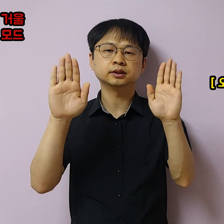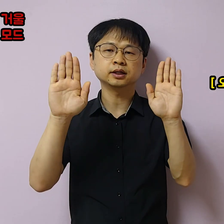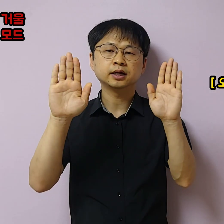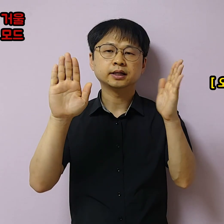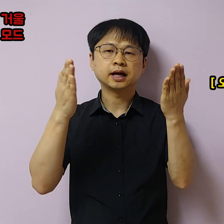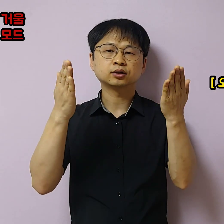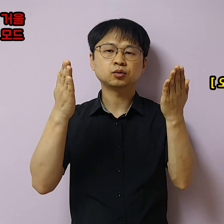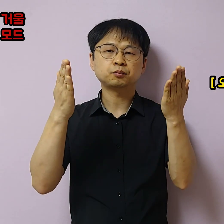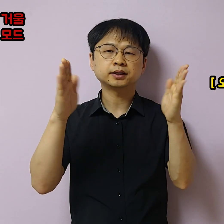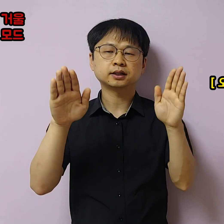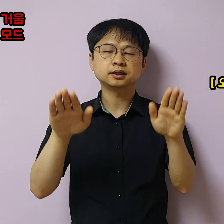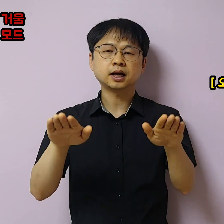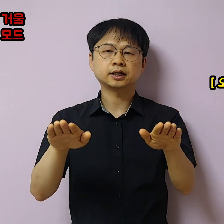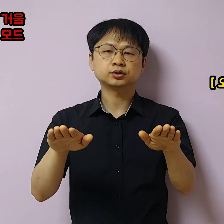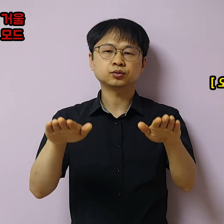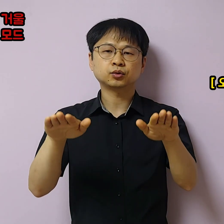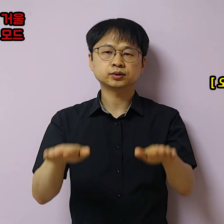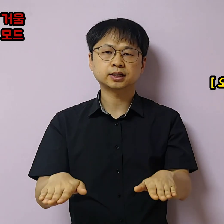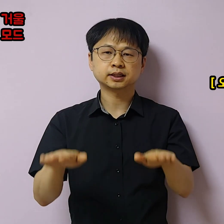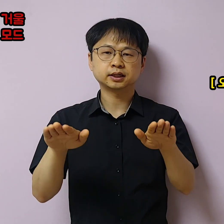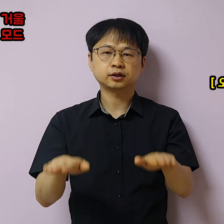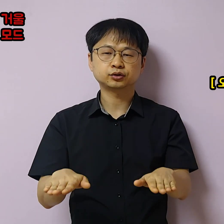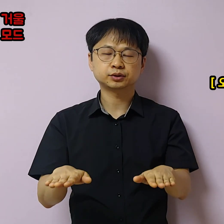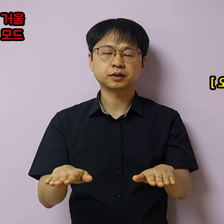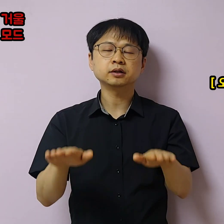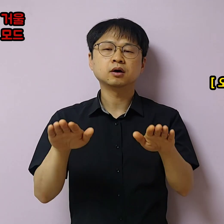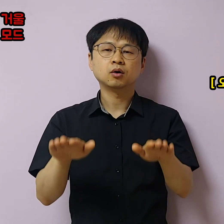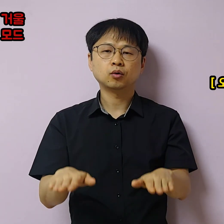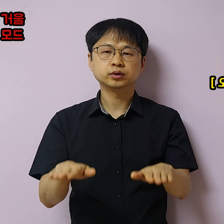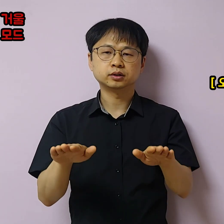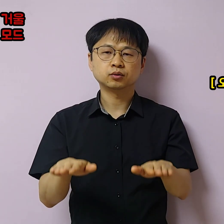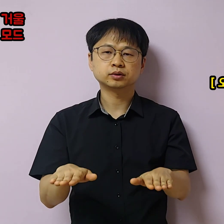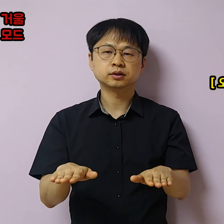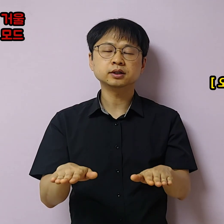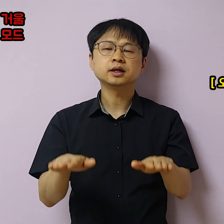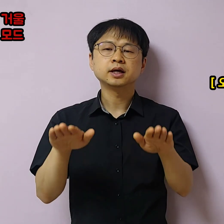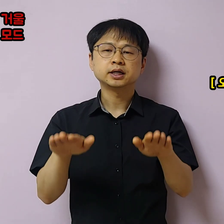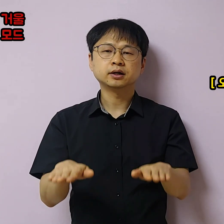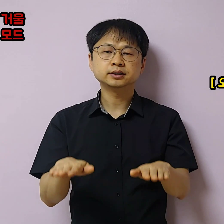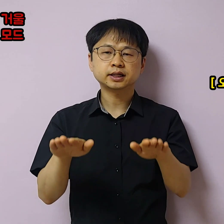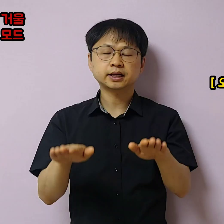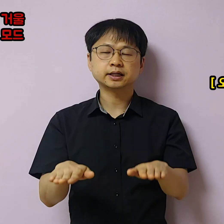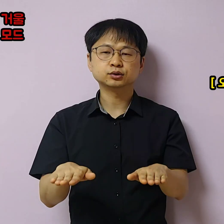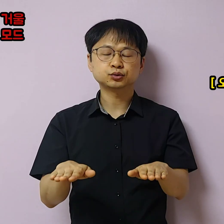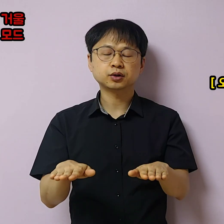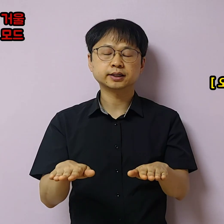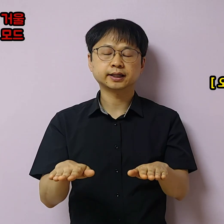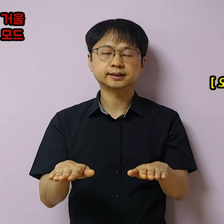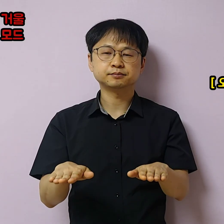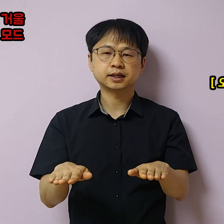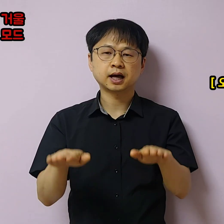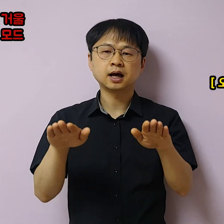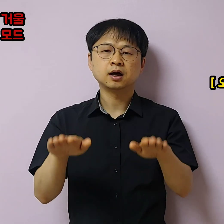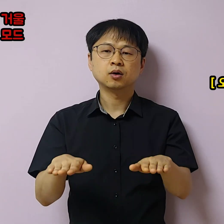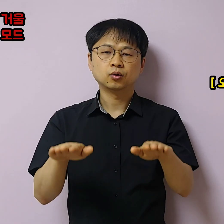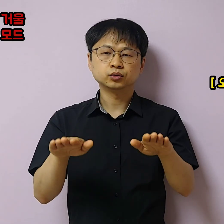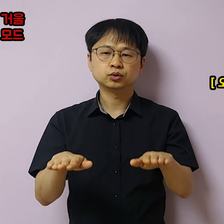수어는 양손바닥을 아래쪽으로 살짝 내려주시면 오늘 혹은 현재라는 수어가 되겠습니다.